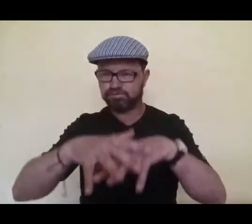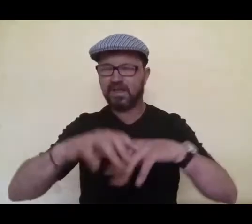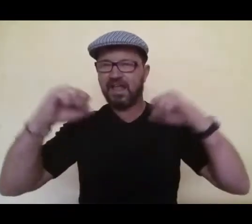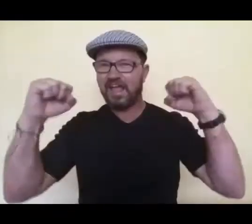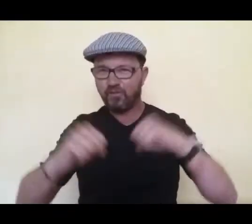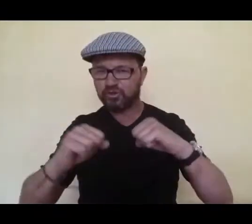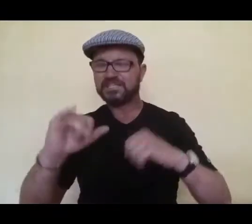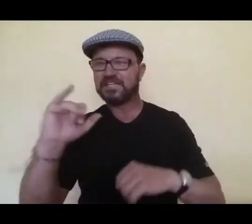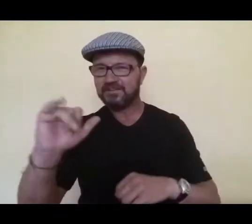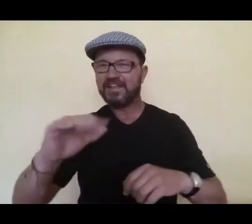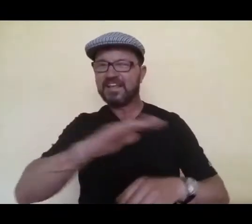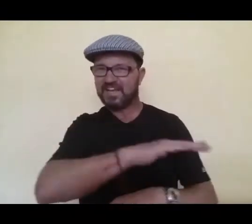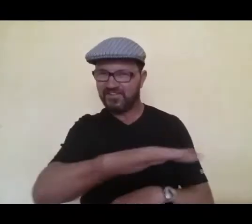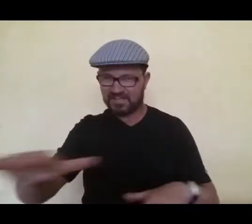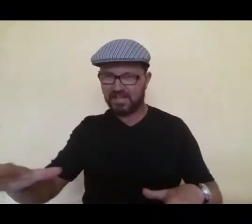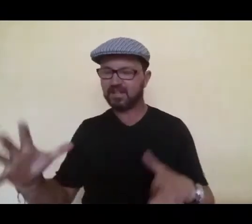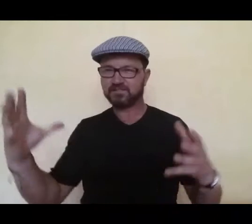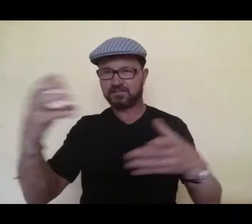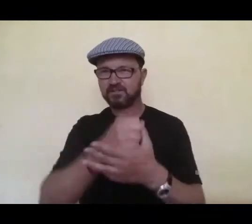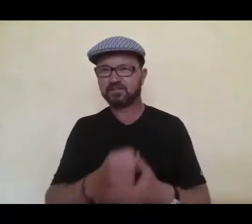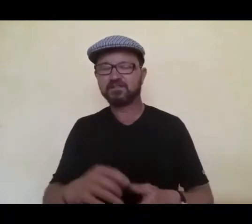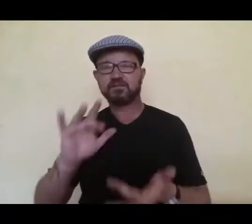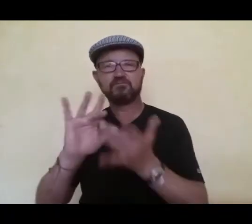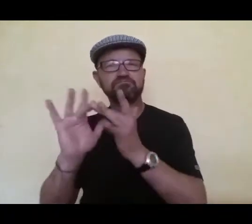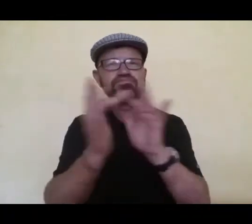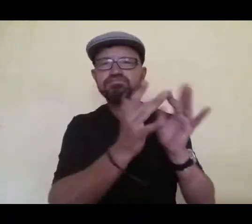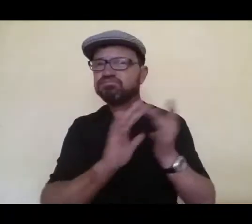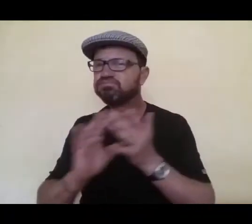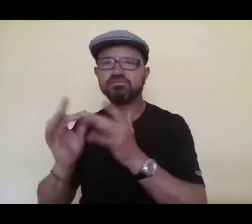con nosotros. Sabe lo importante que es y se lo agradeceré eternamente.